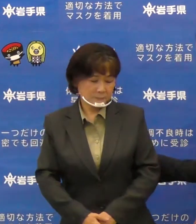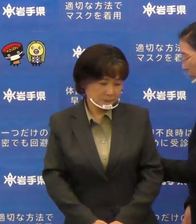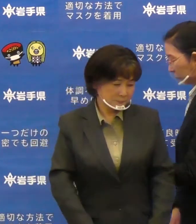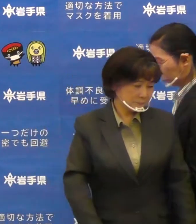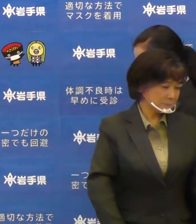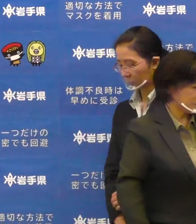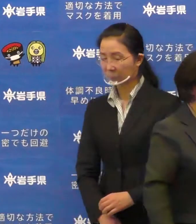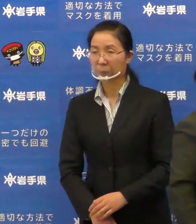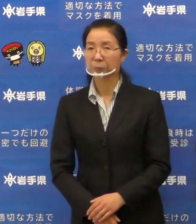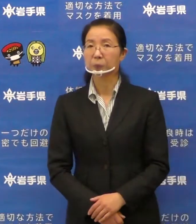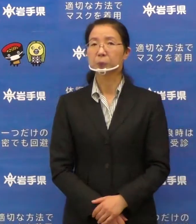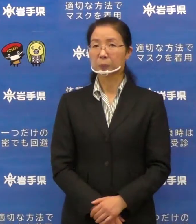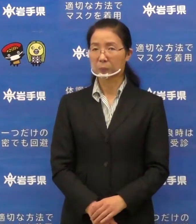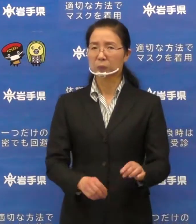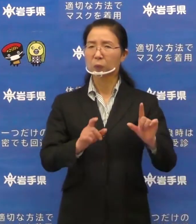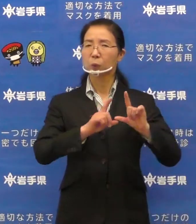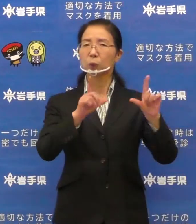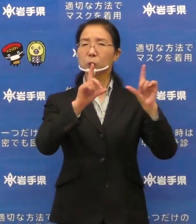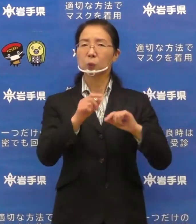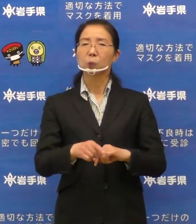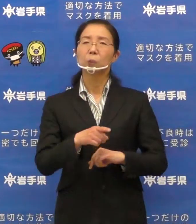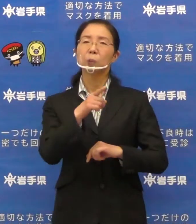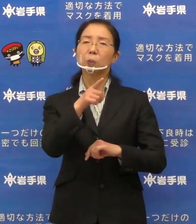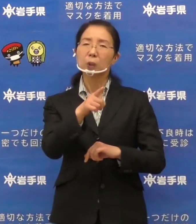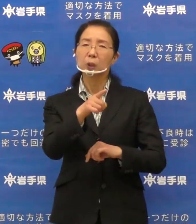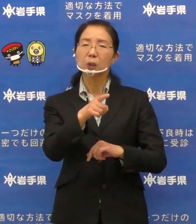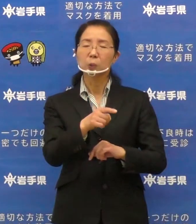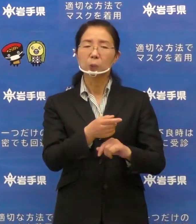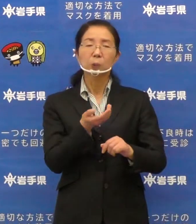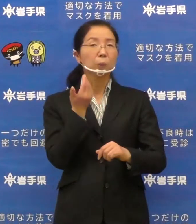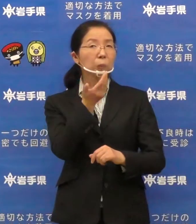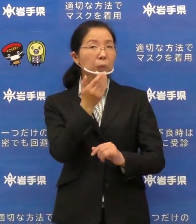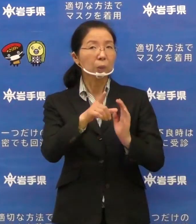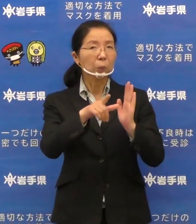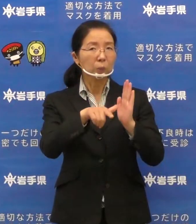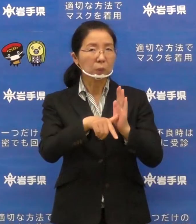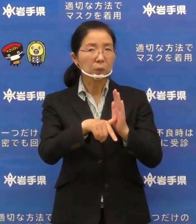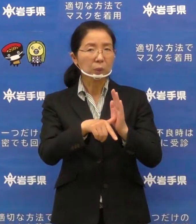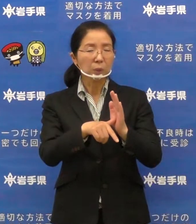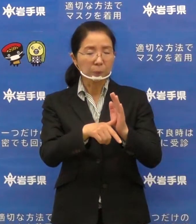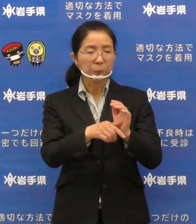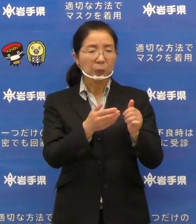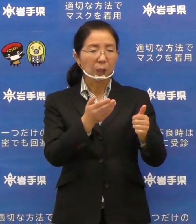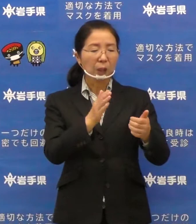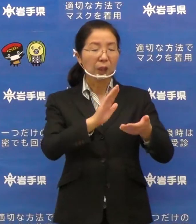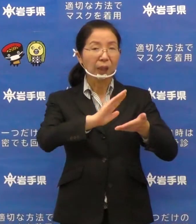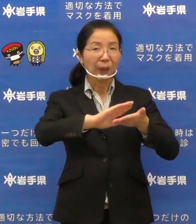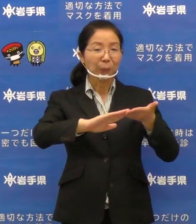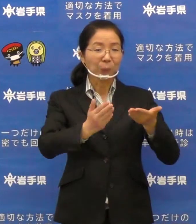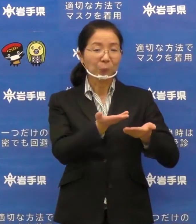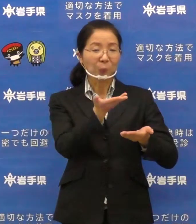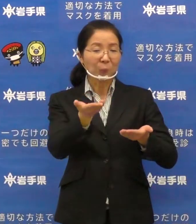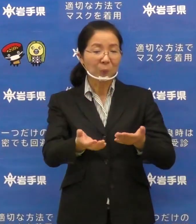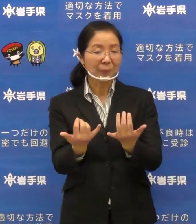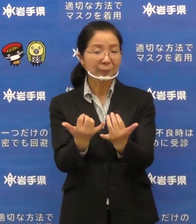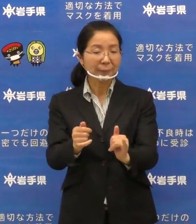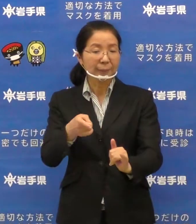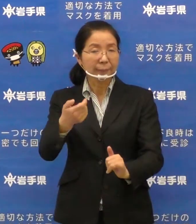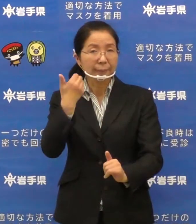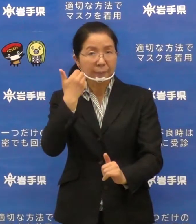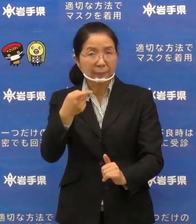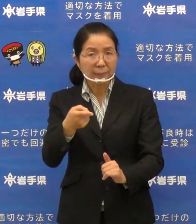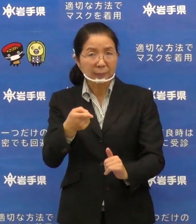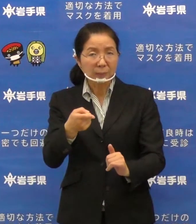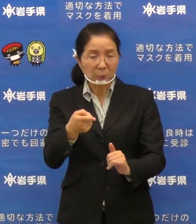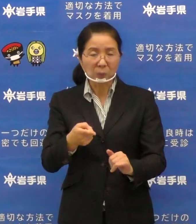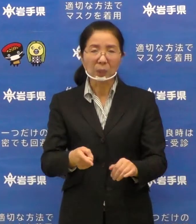東京での取材ではですね、後継者に関する質問も出ました。タッソ知事をはじめとして多くの